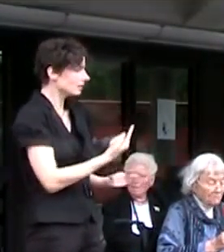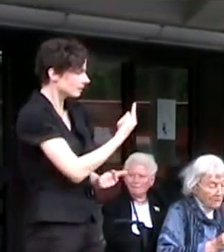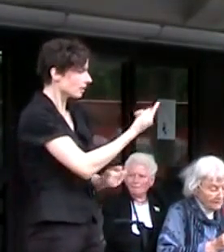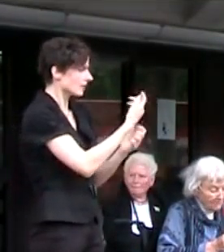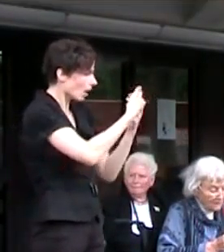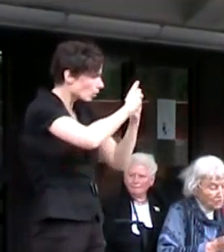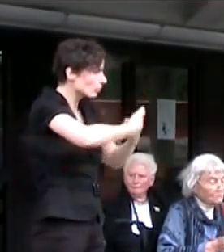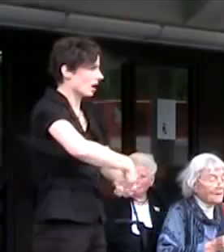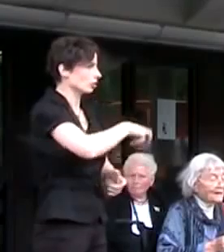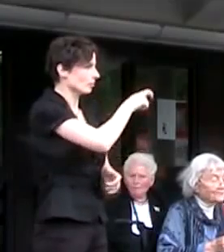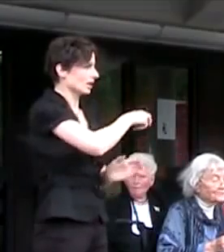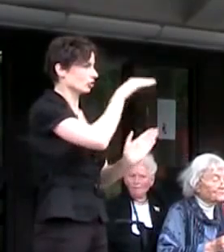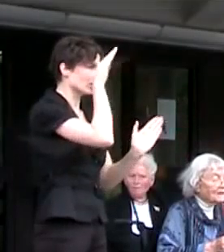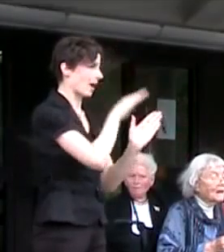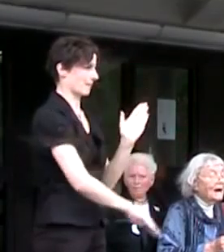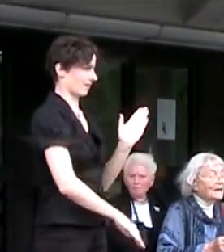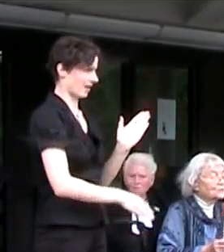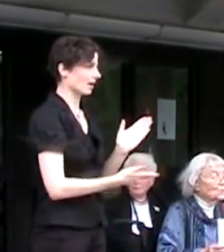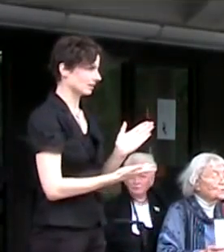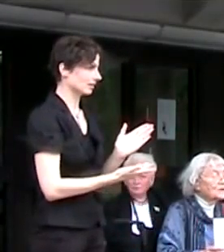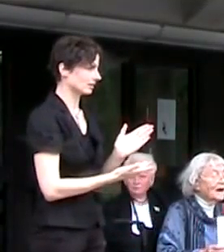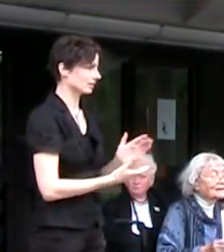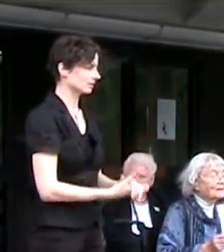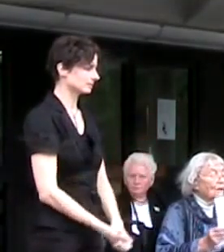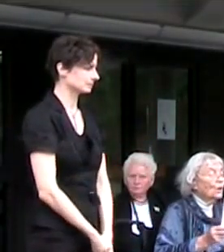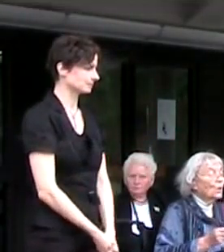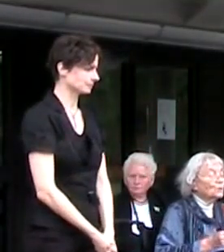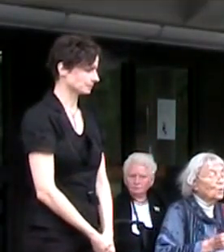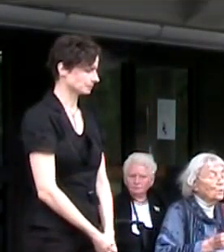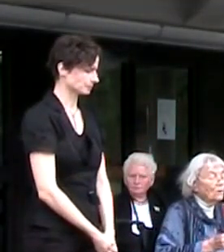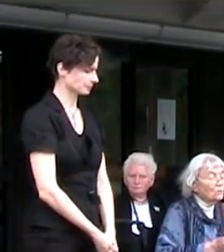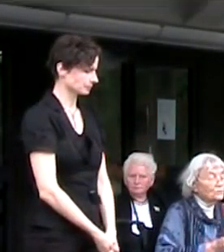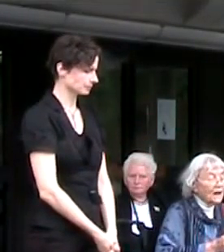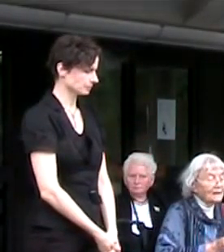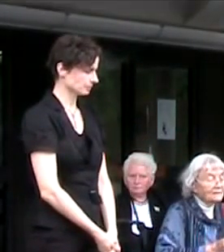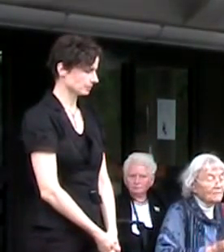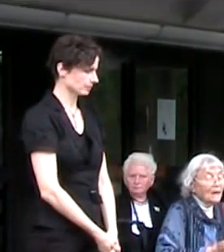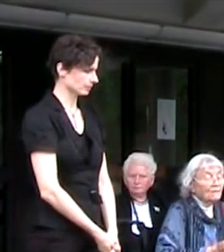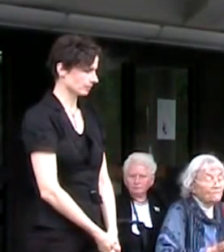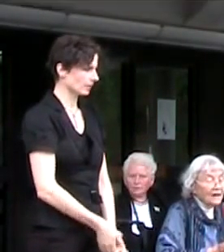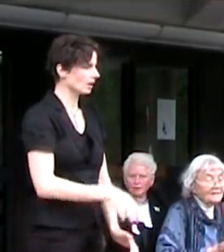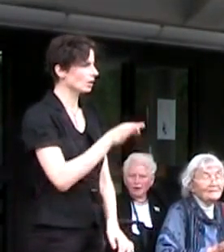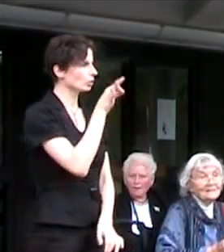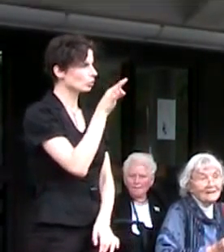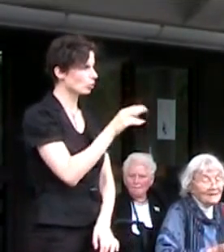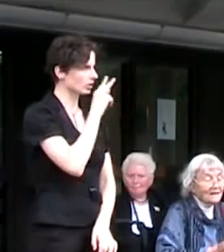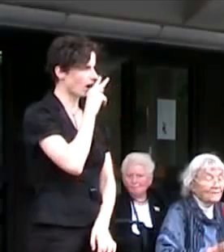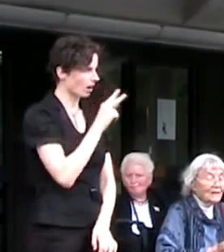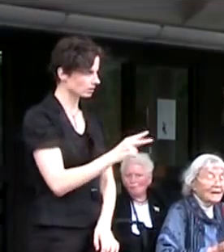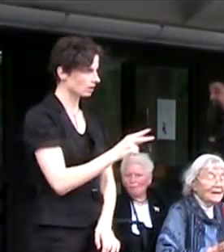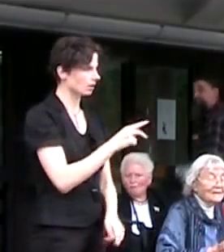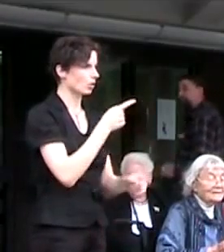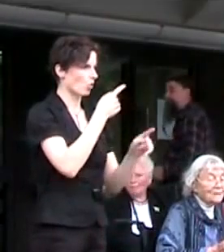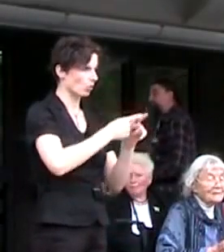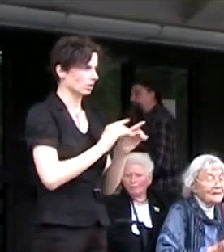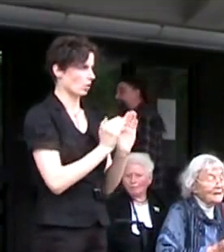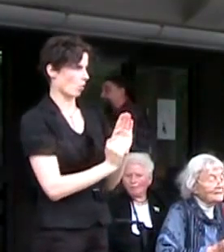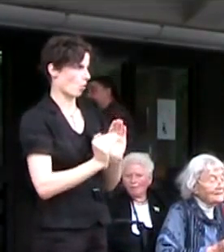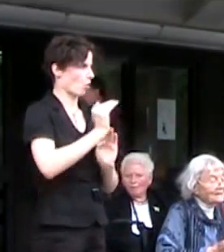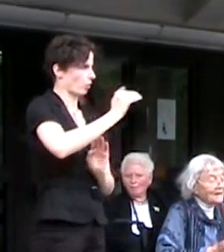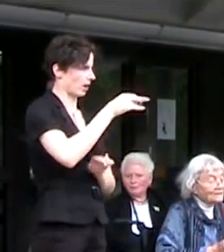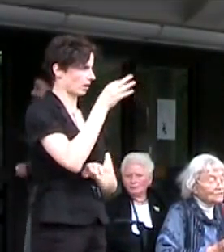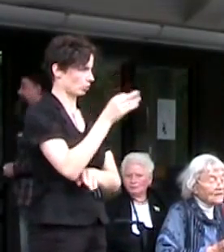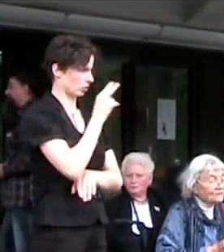zum Mitmenschen machen. Als Gutachter und Obergutachter fällten sie hier in der